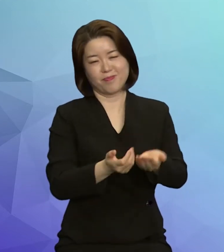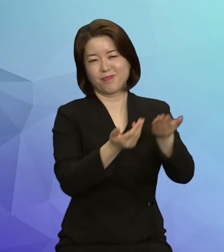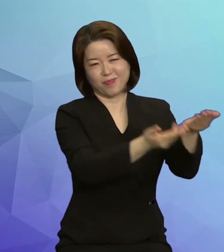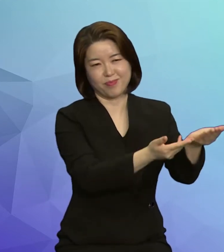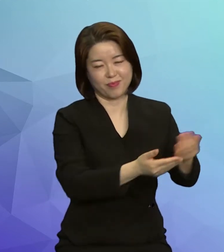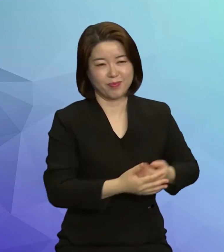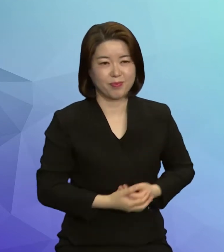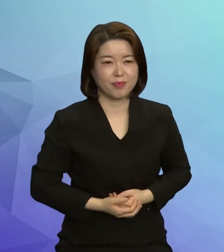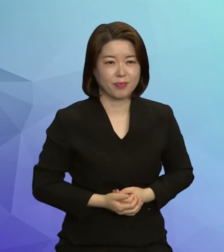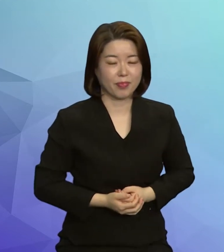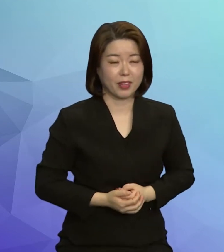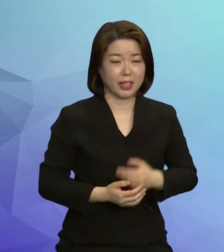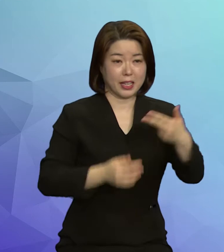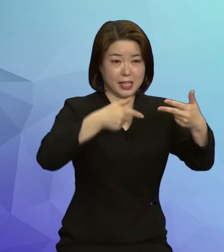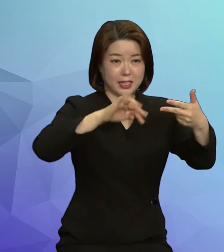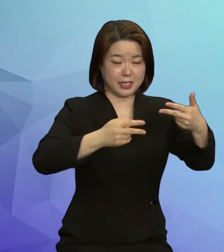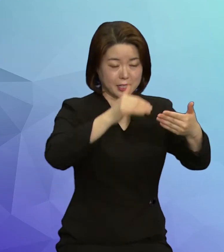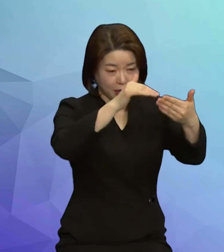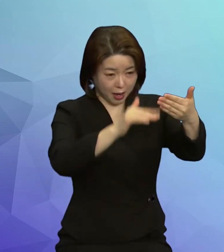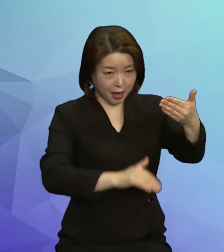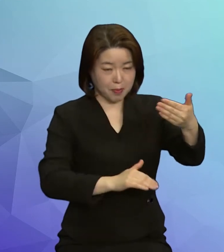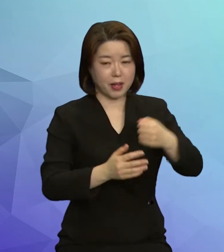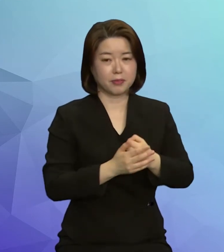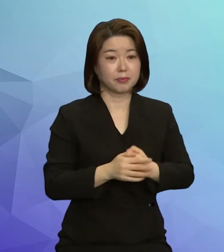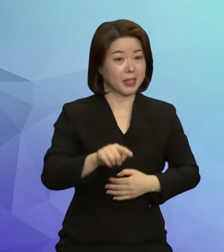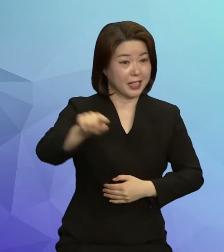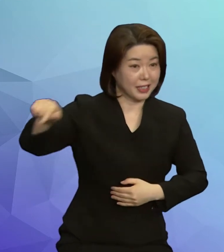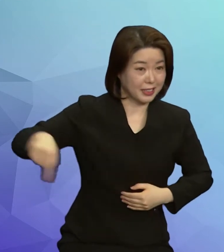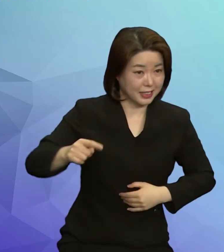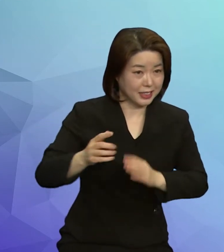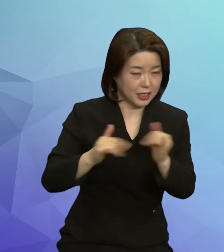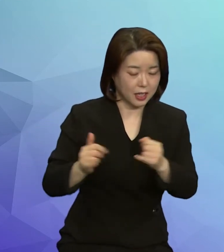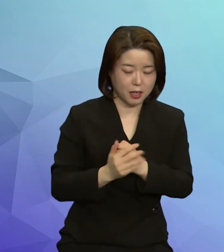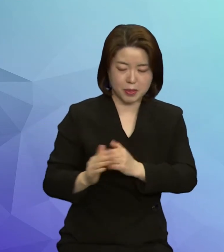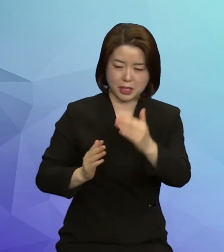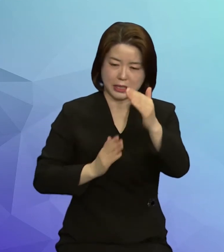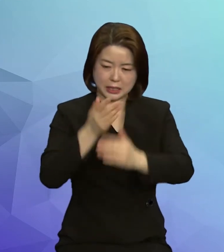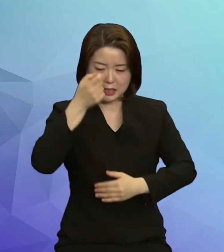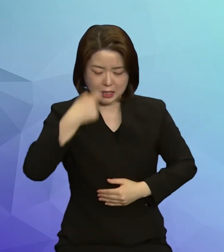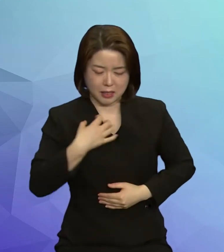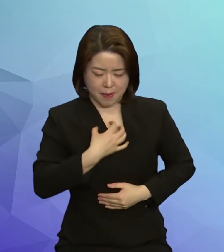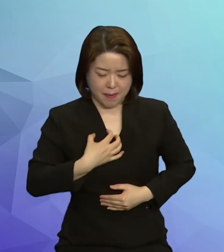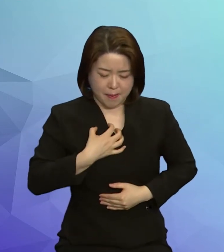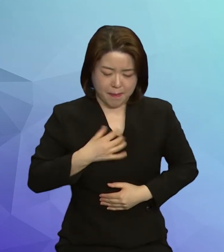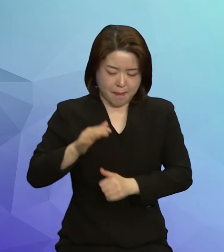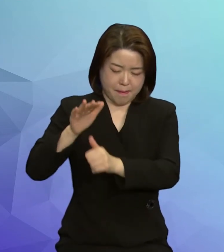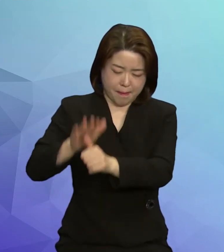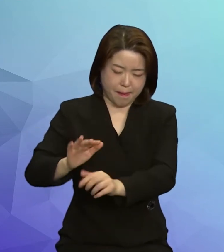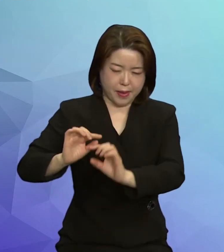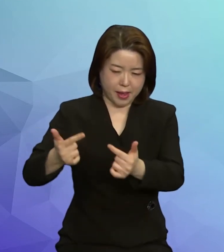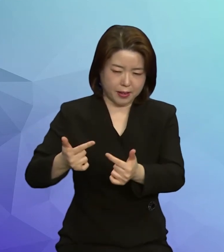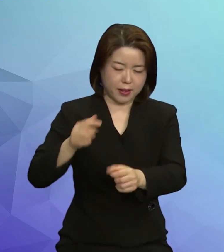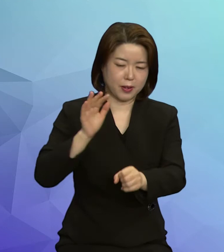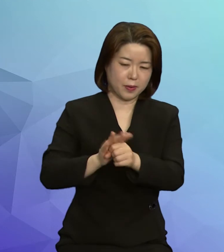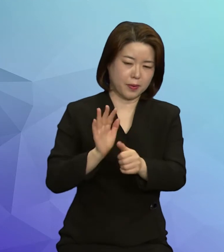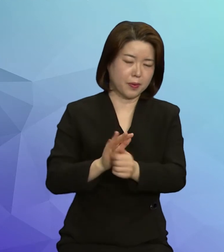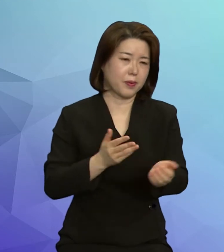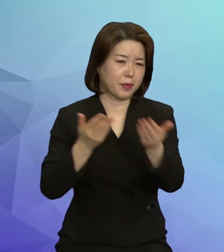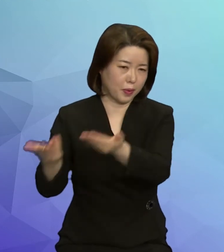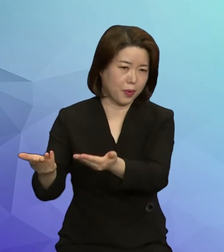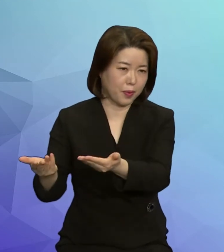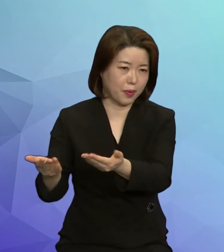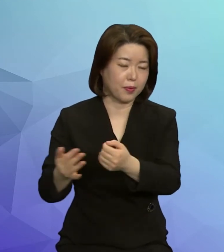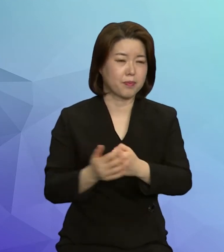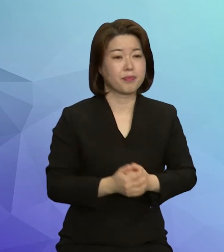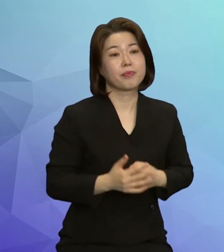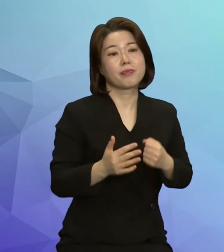이번에 쓰게 된 겁니다. 7절 하반절에 그 사람이 지나친 슬픔에 짓눌리는 일이 없도록 해야